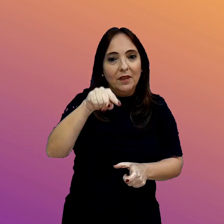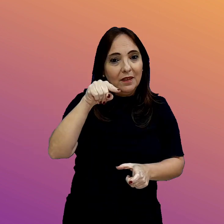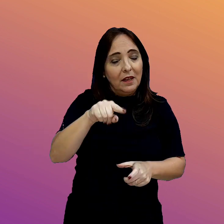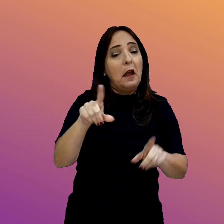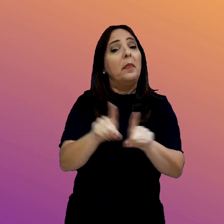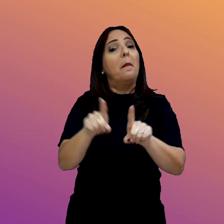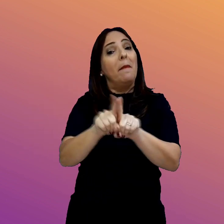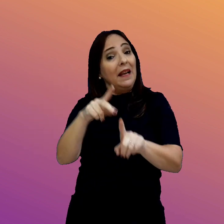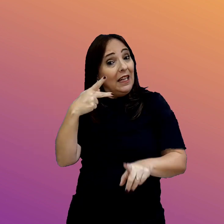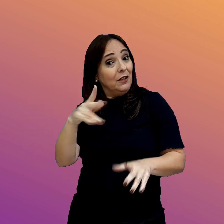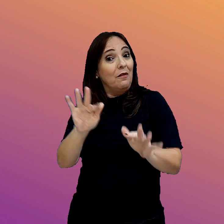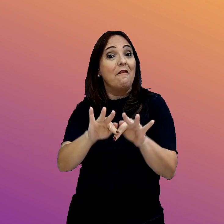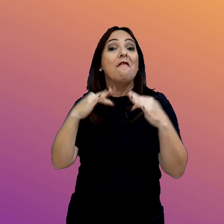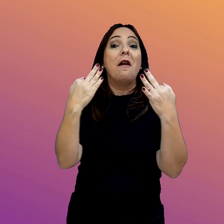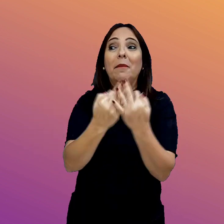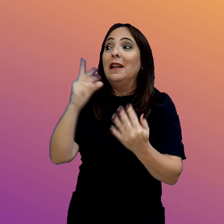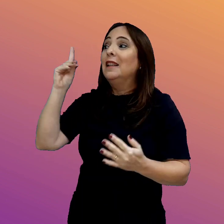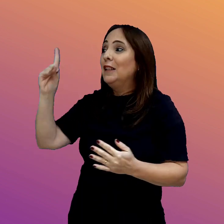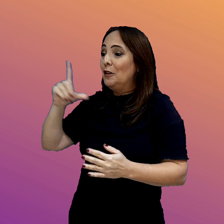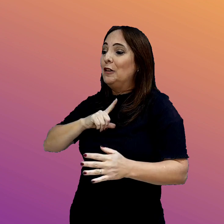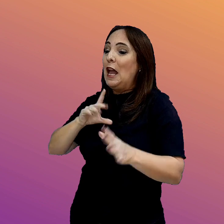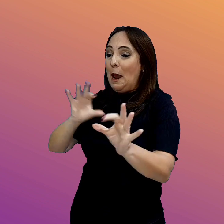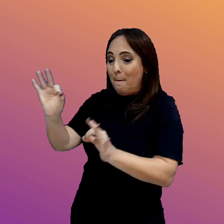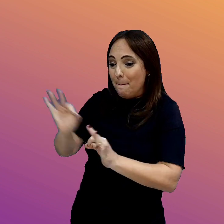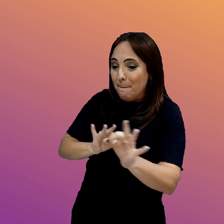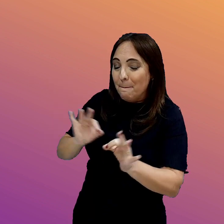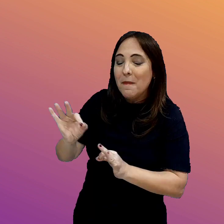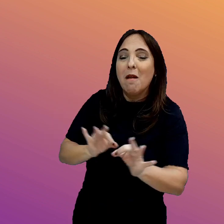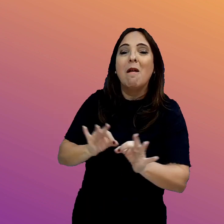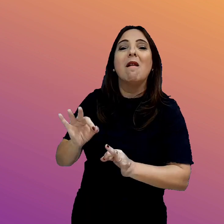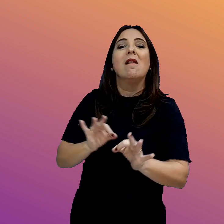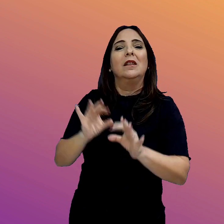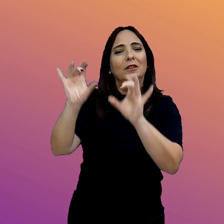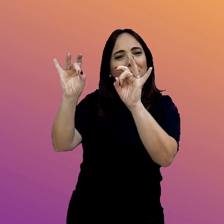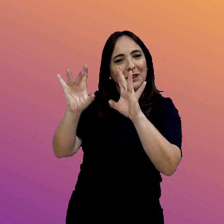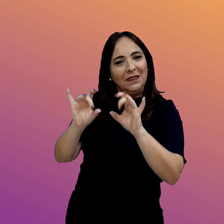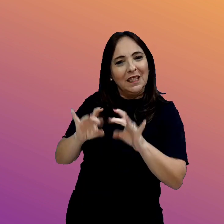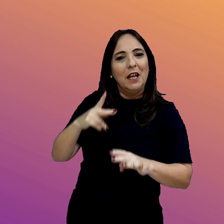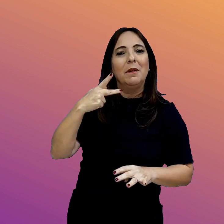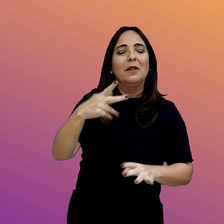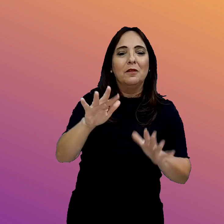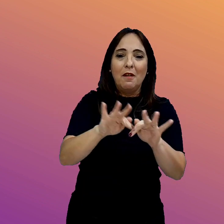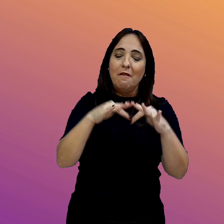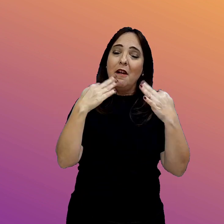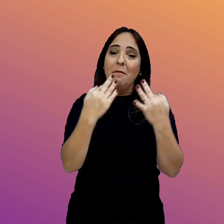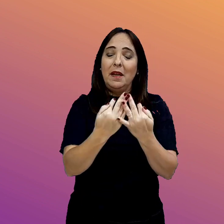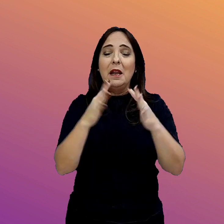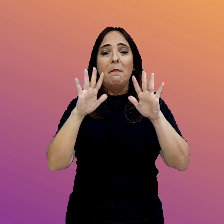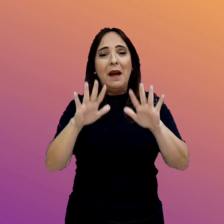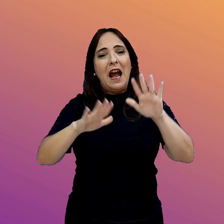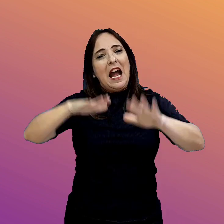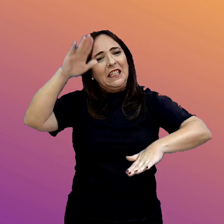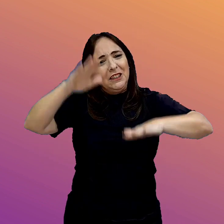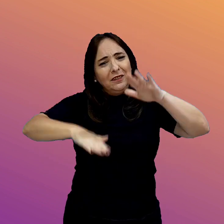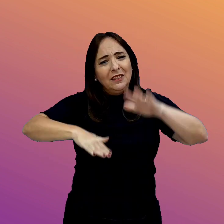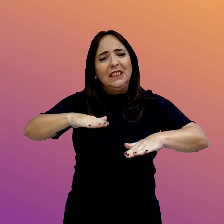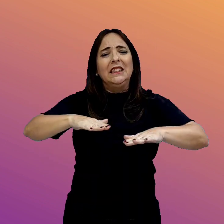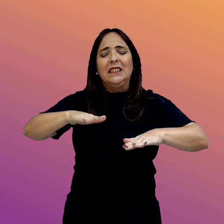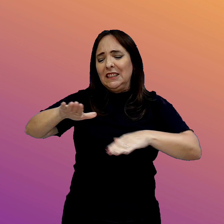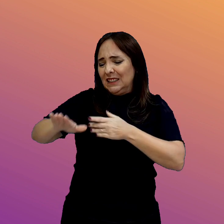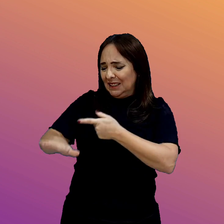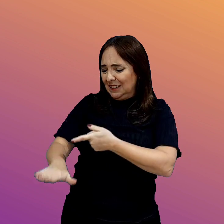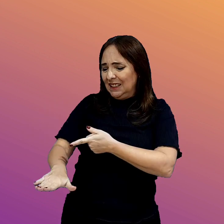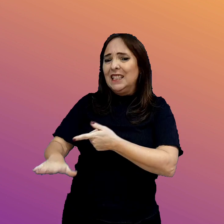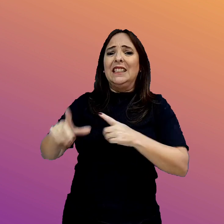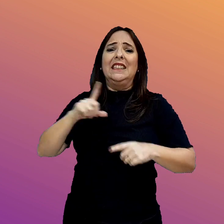e na sua família. Ele tem planos, ele tem projetos para a sua família, mas muitas vezes as crianças têm dificuldade de